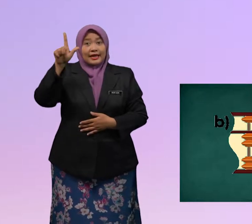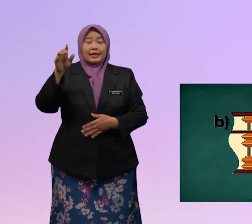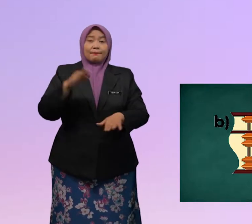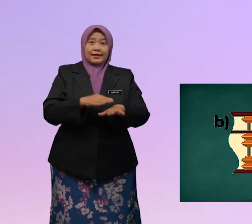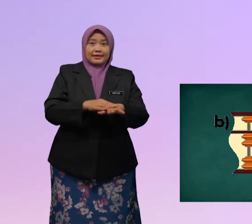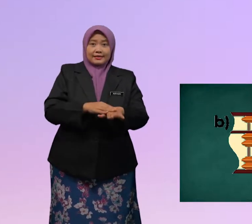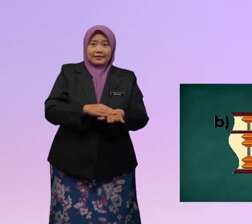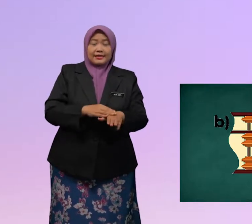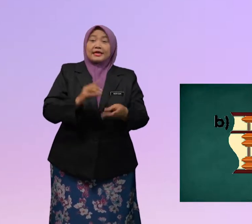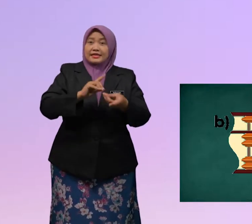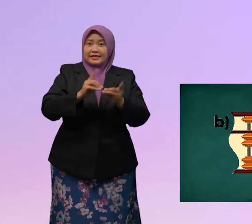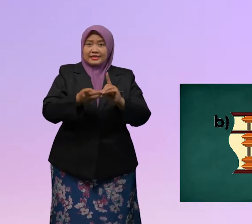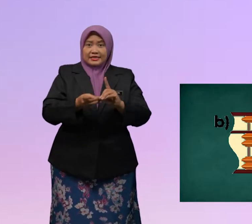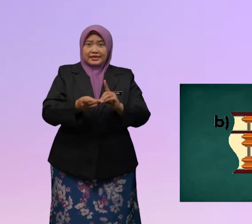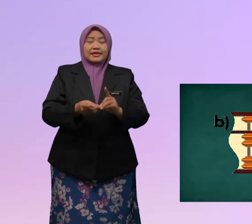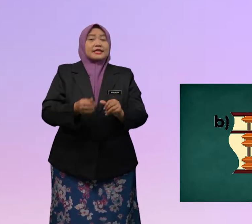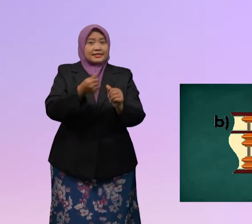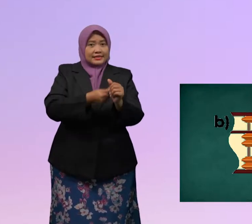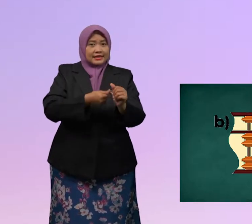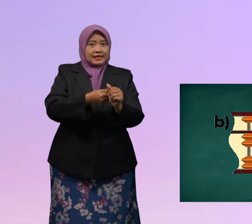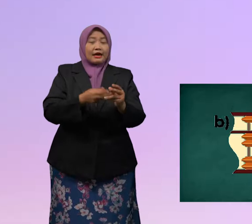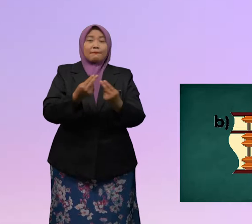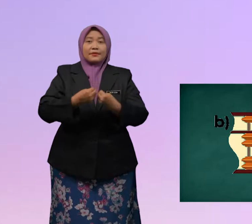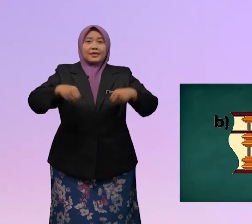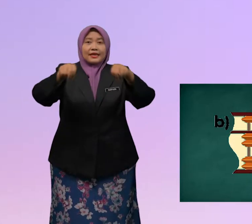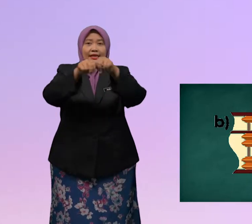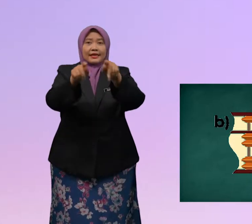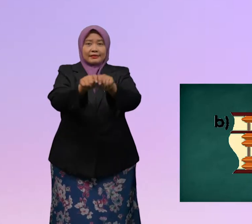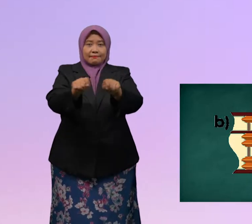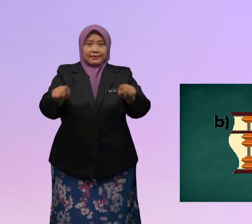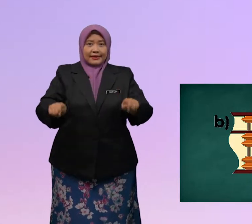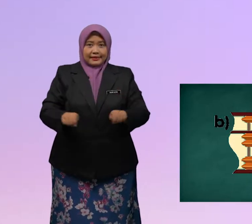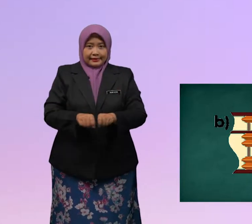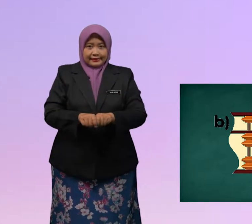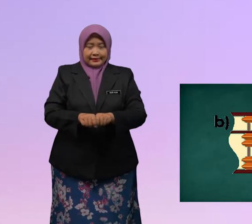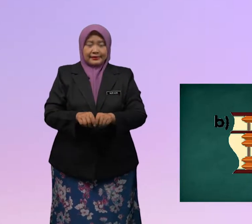Lihat pada digit setiap nilai tempatnya.